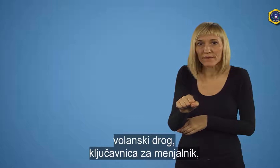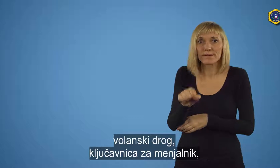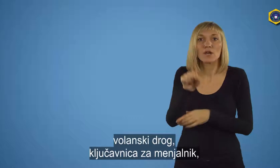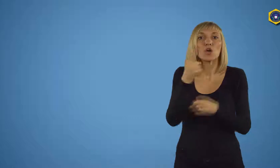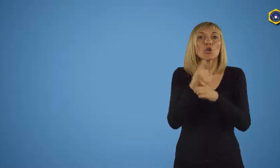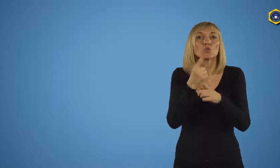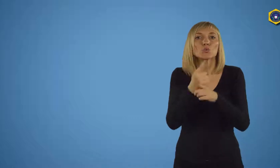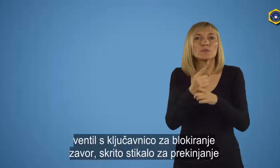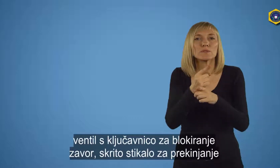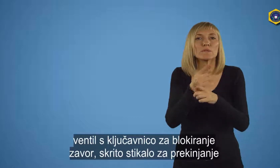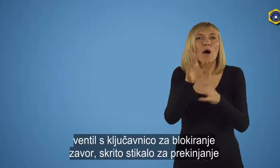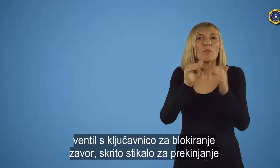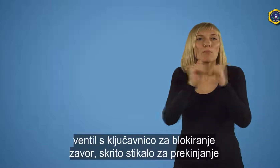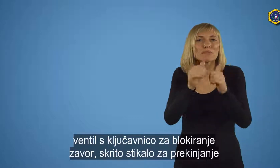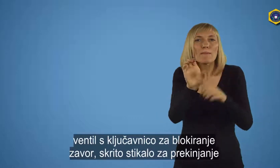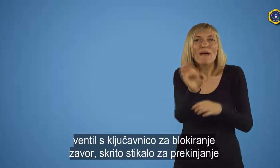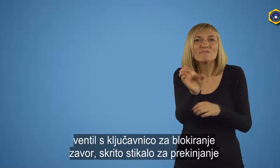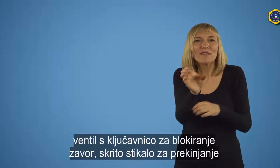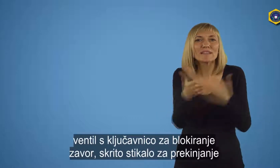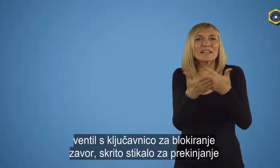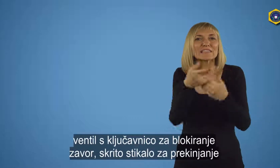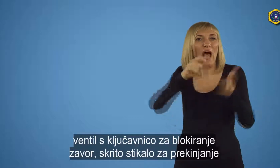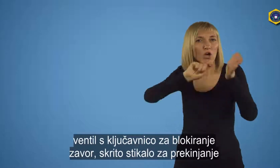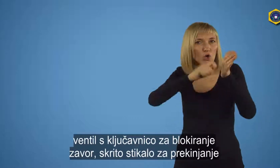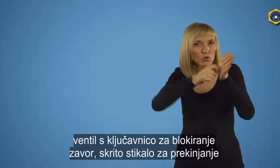delovanja črpalke za gorivo.